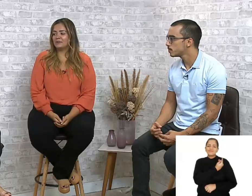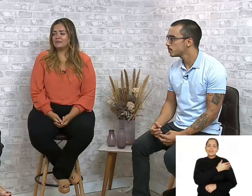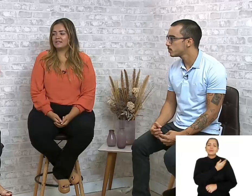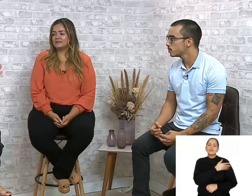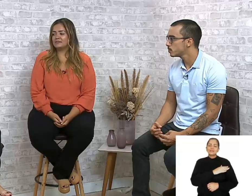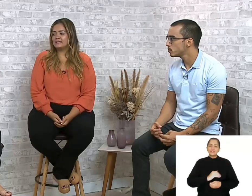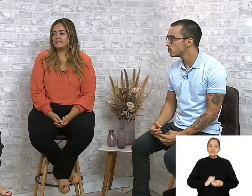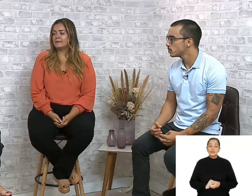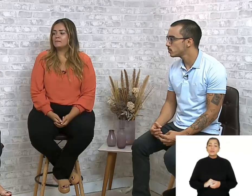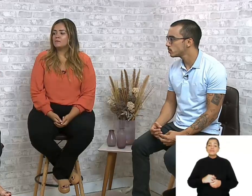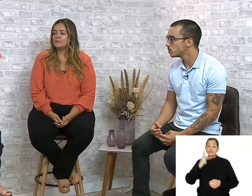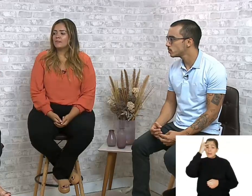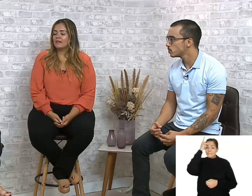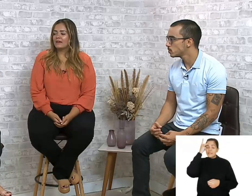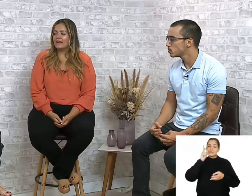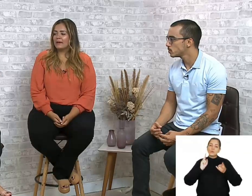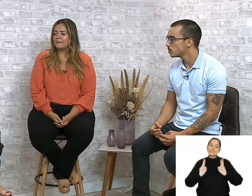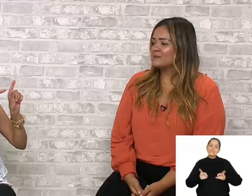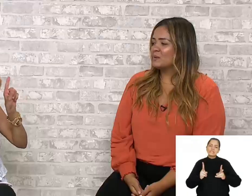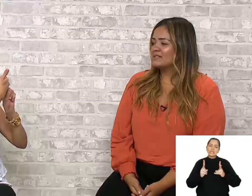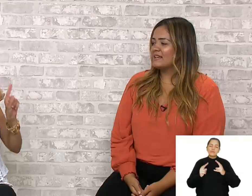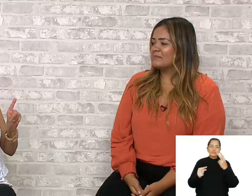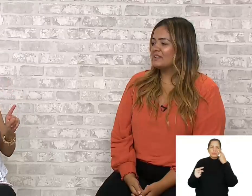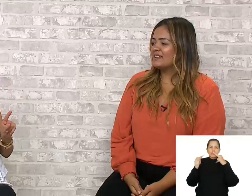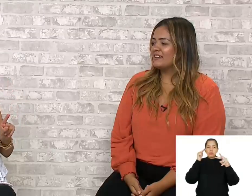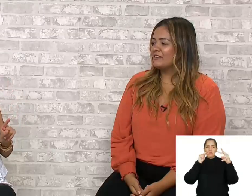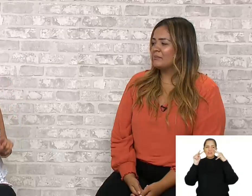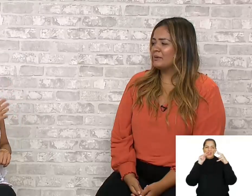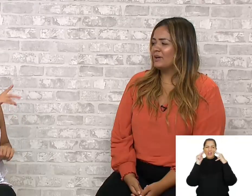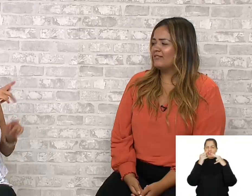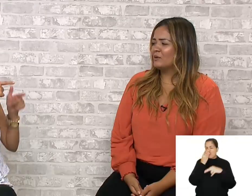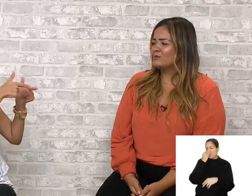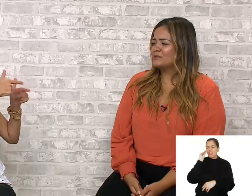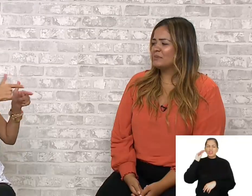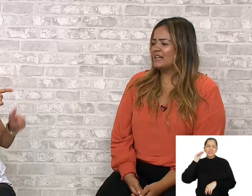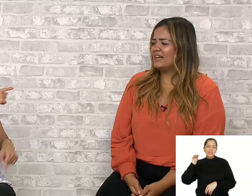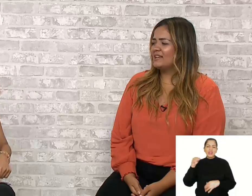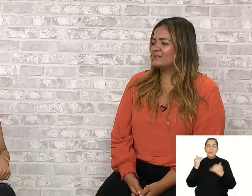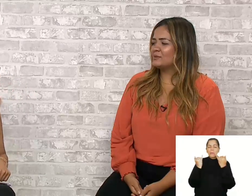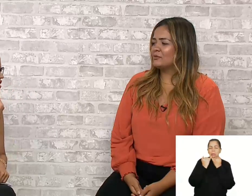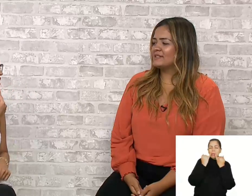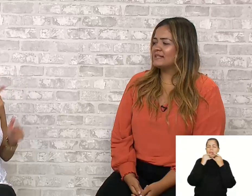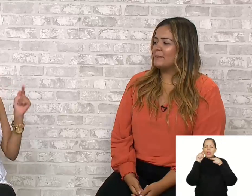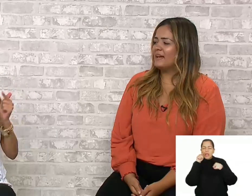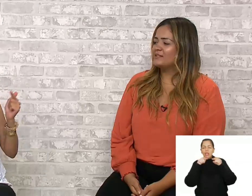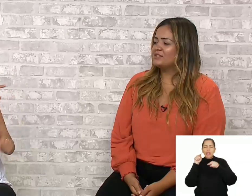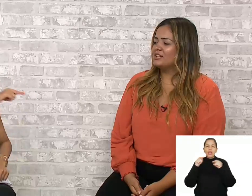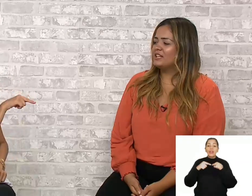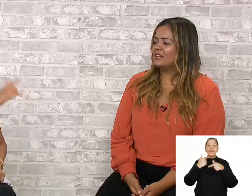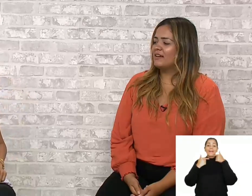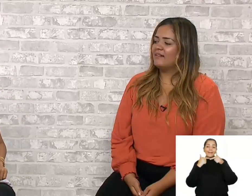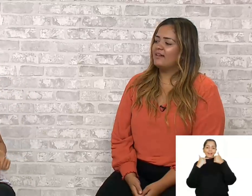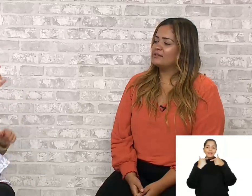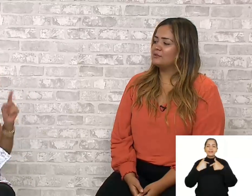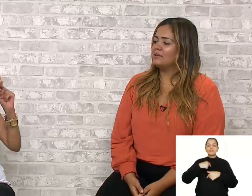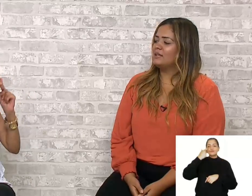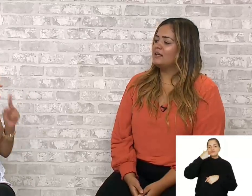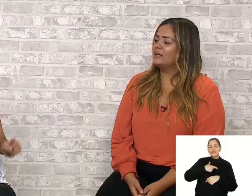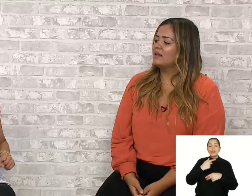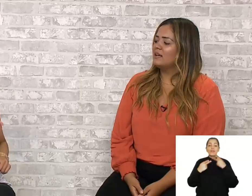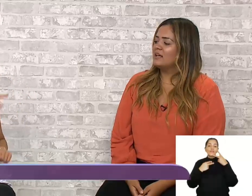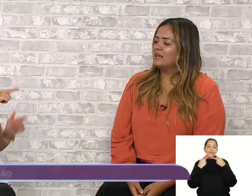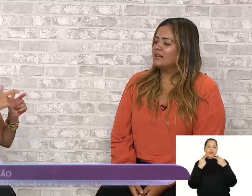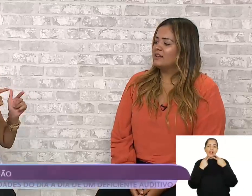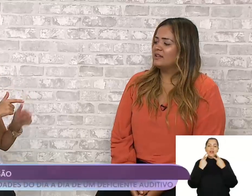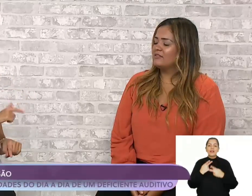Já, preconceito sim. Pessoa sempre me olhava com desprezo, fazia piadinha, ria de